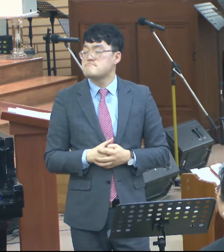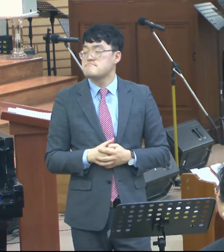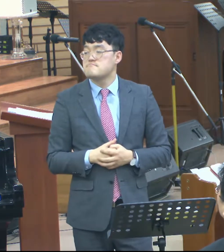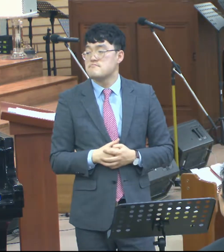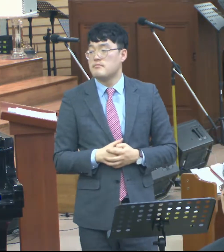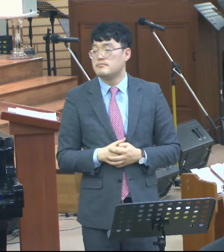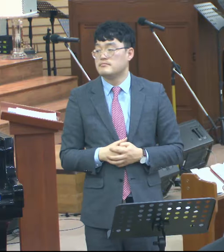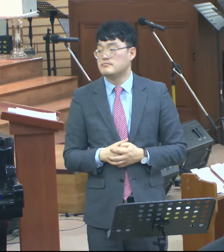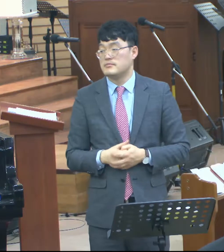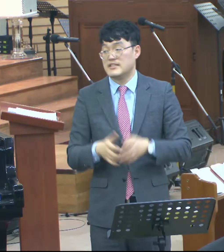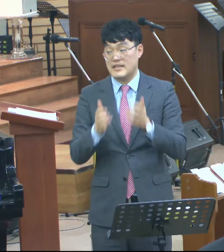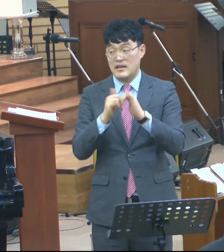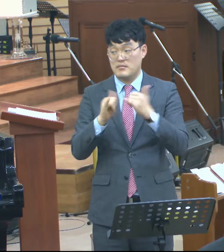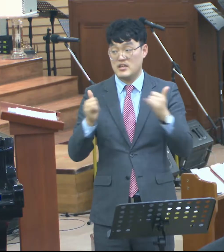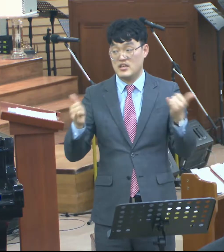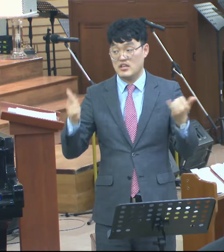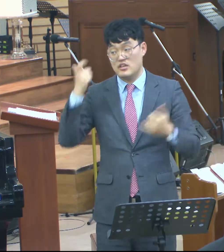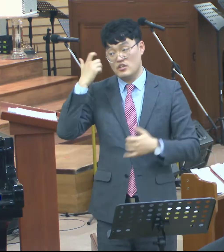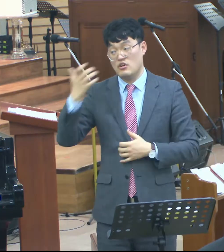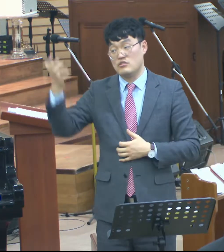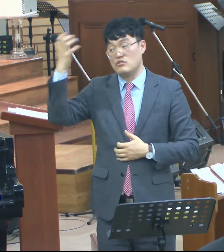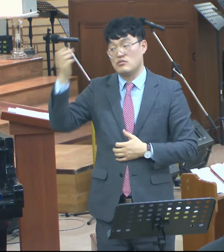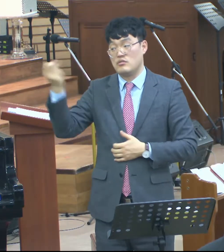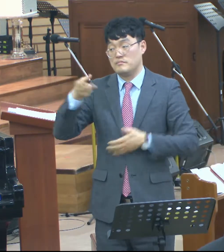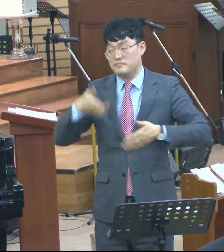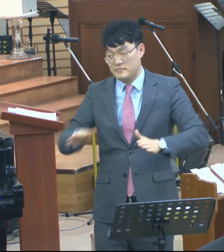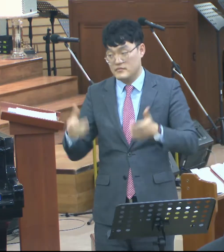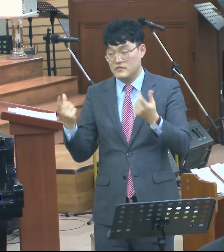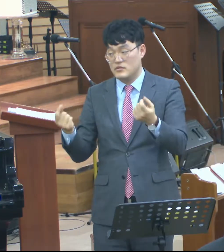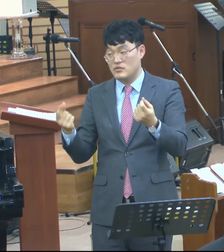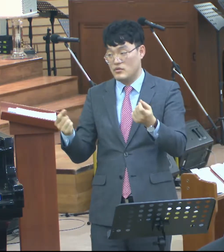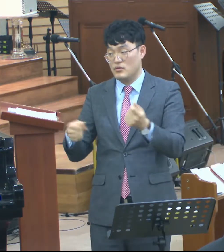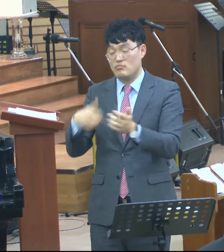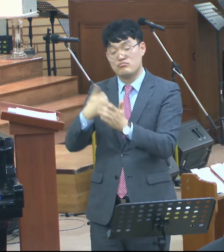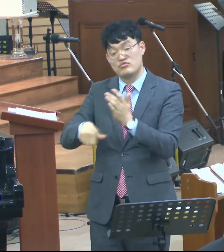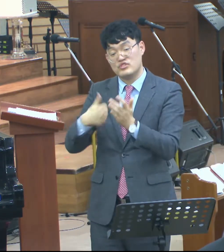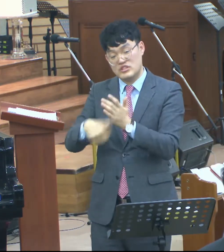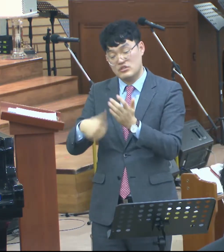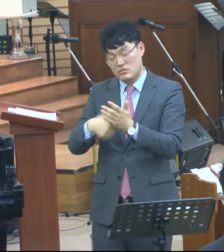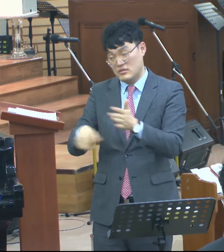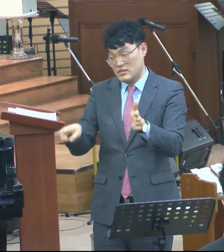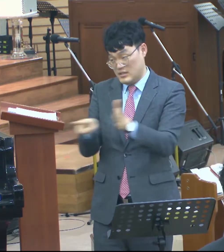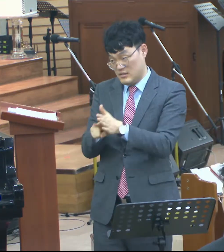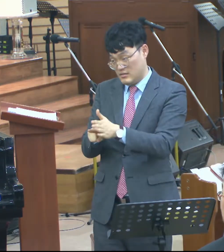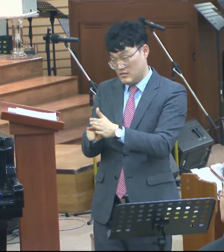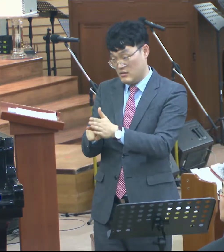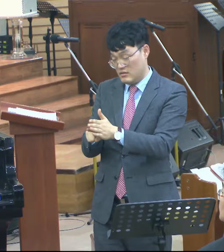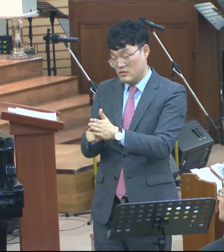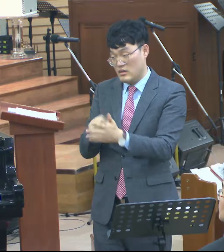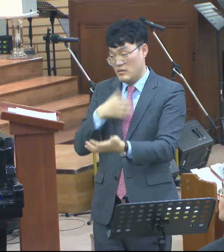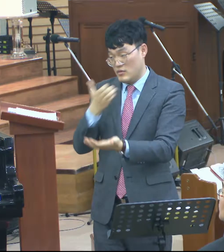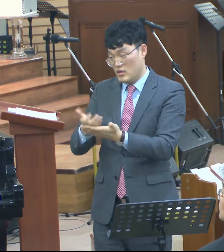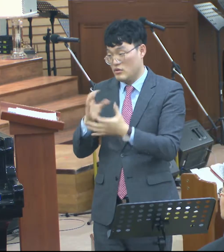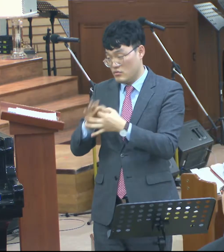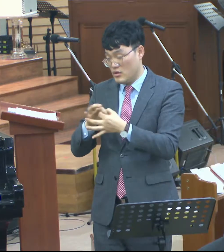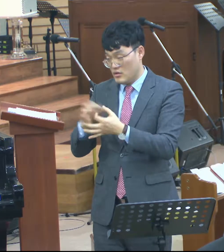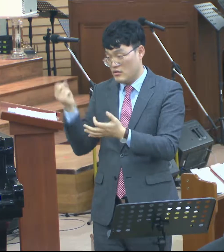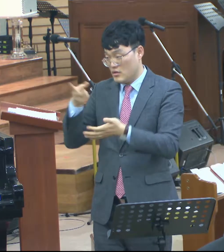사람이 영적으로 거듭나도 물질도 신앙적 감화를 통해 거듭날 필요가 있다. 경제 질서를 어지럽히는 주범으로